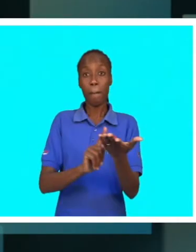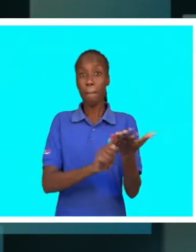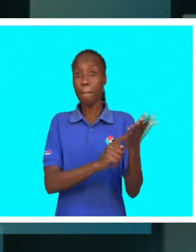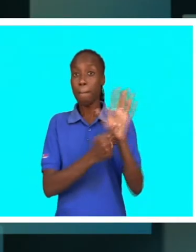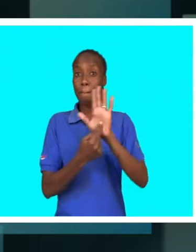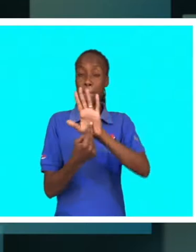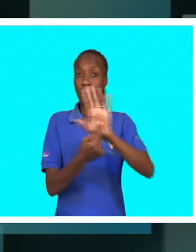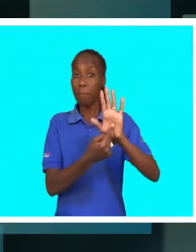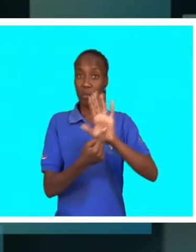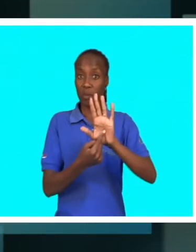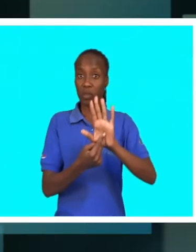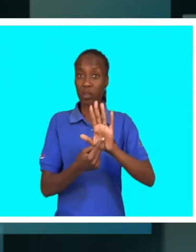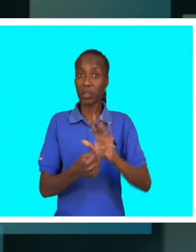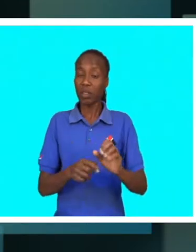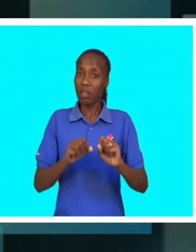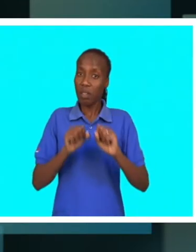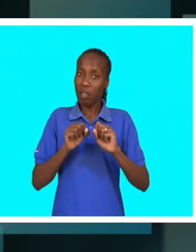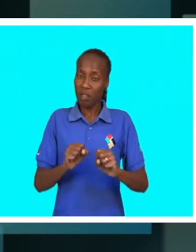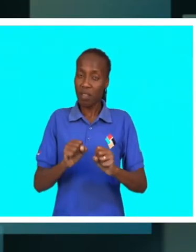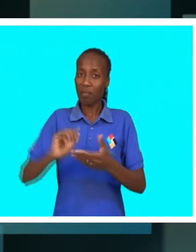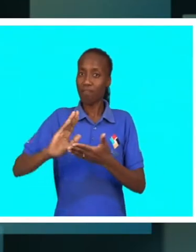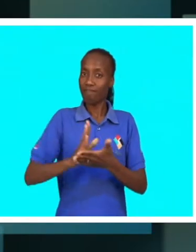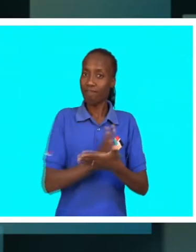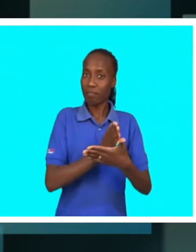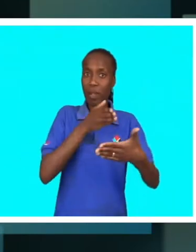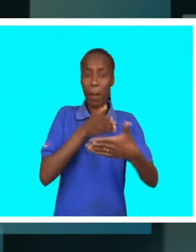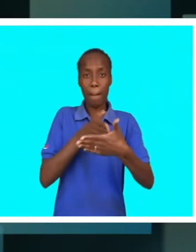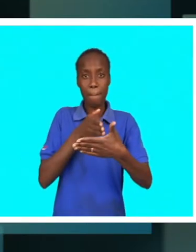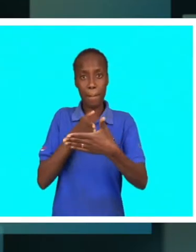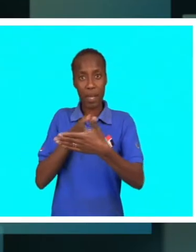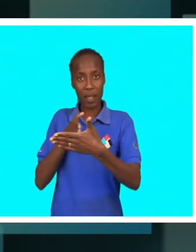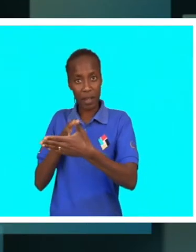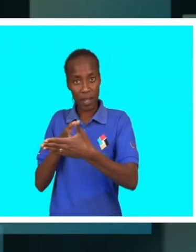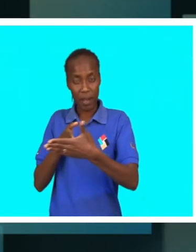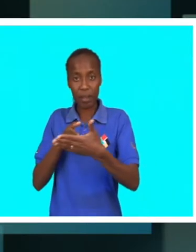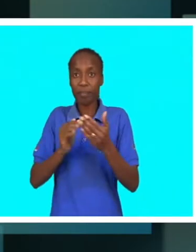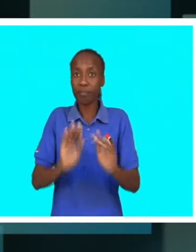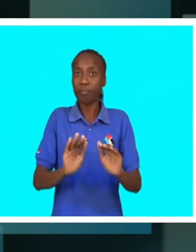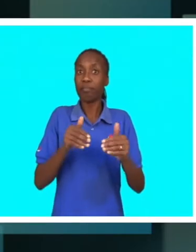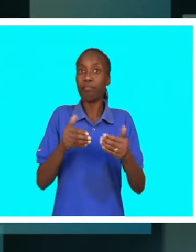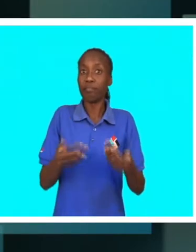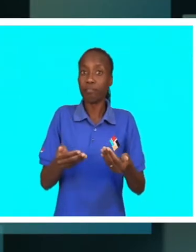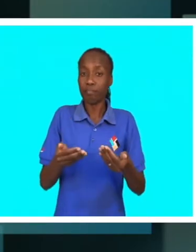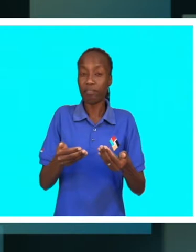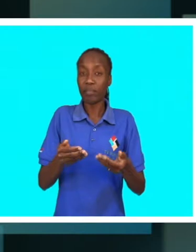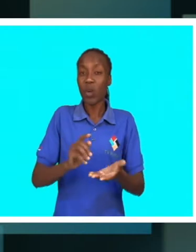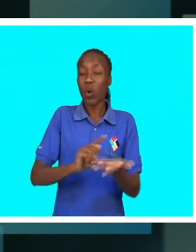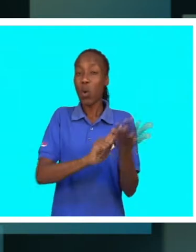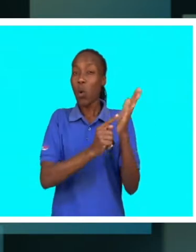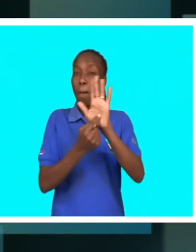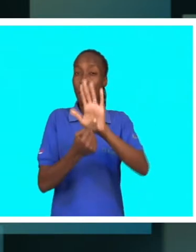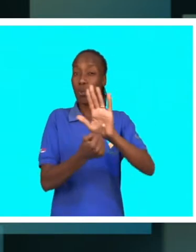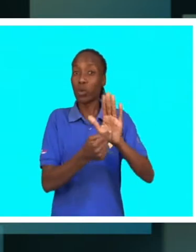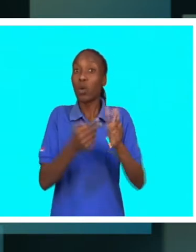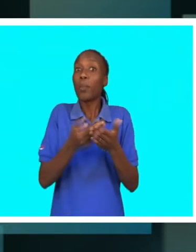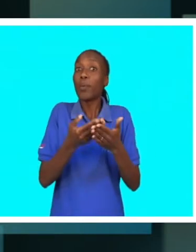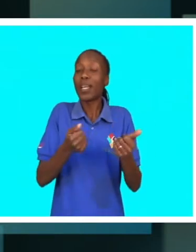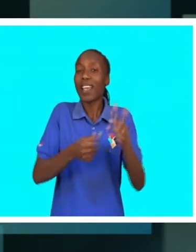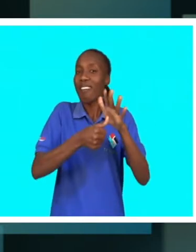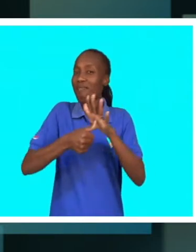para mostrar que temos que remover as barreiras da dita discriminação. Porque isso demonstrou que a